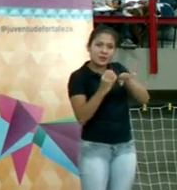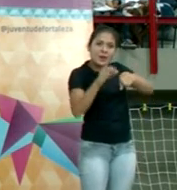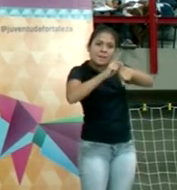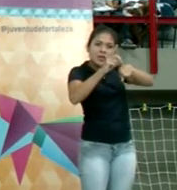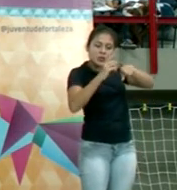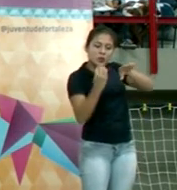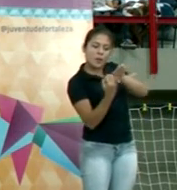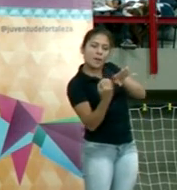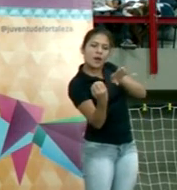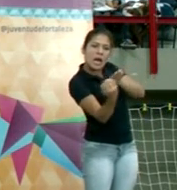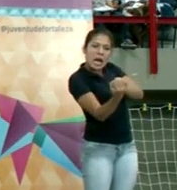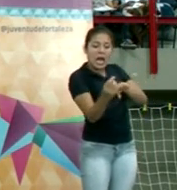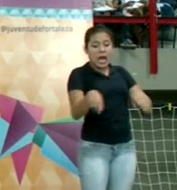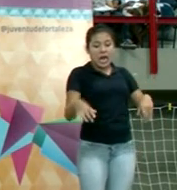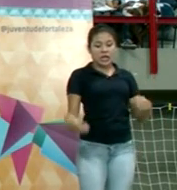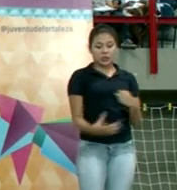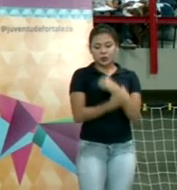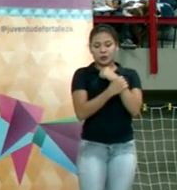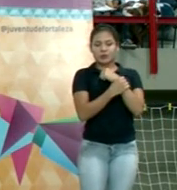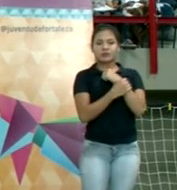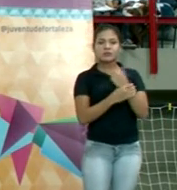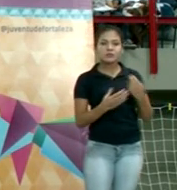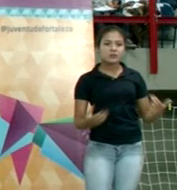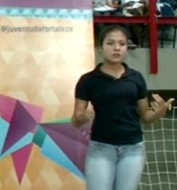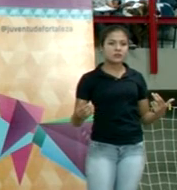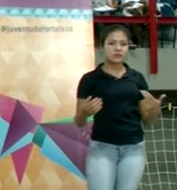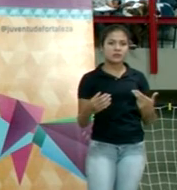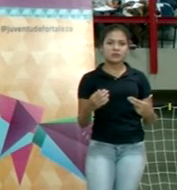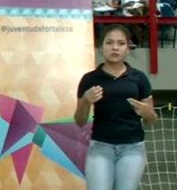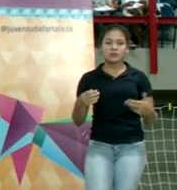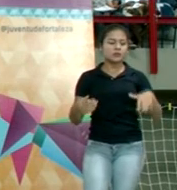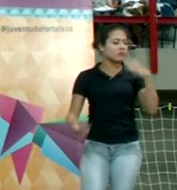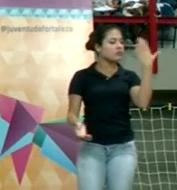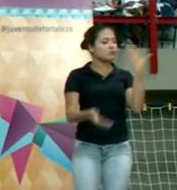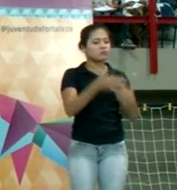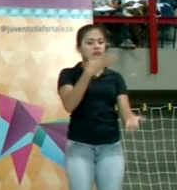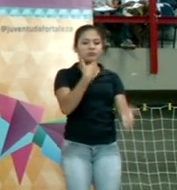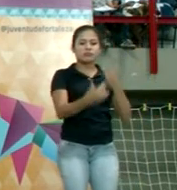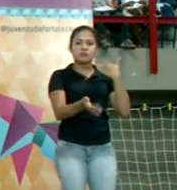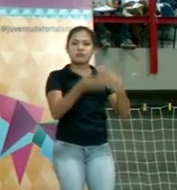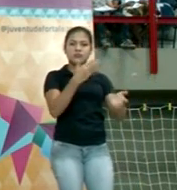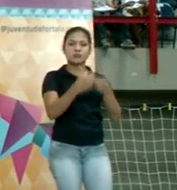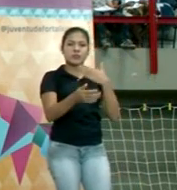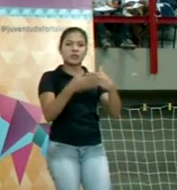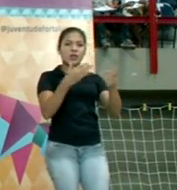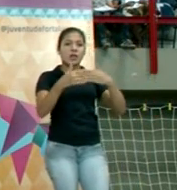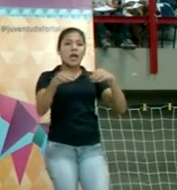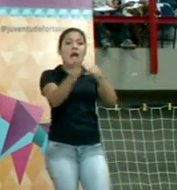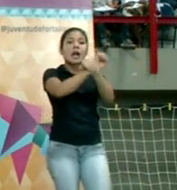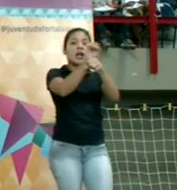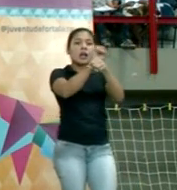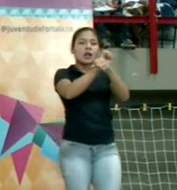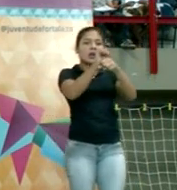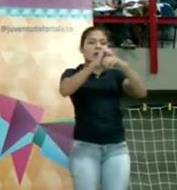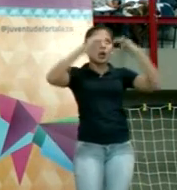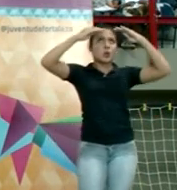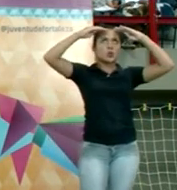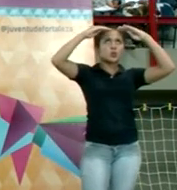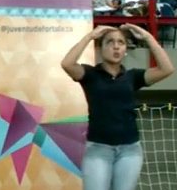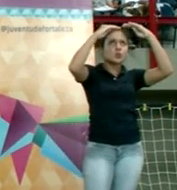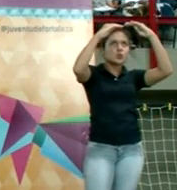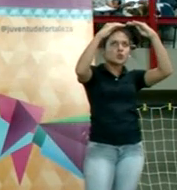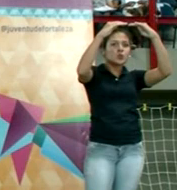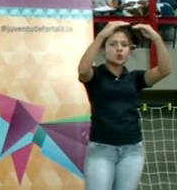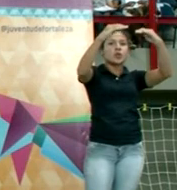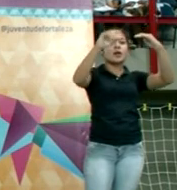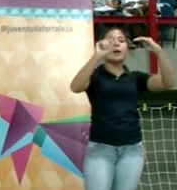pode até entrar num carro que está sem os pneus, só o aro de metal atolado no chão. O que vai lhe proteger não é a borracha dos